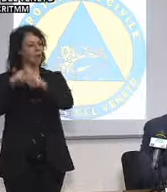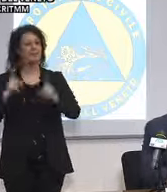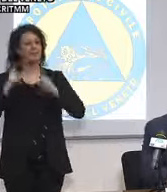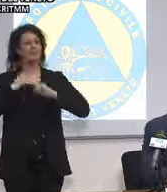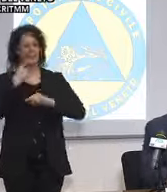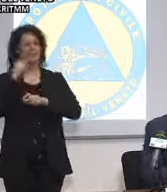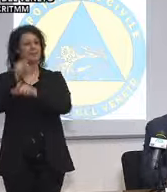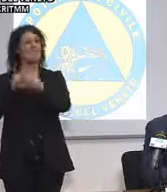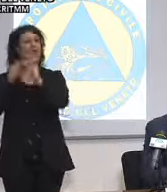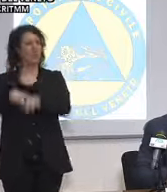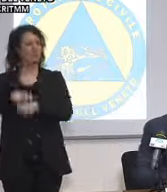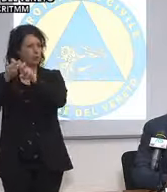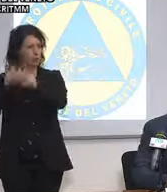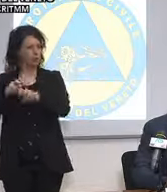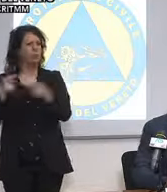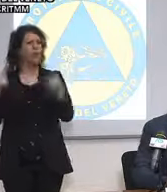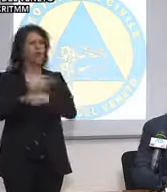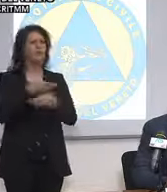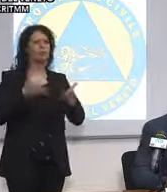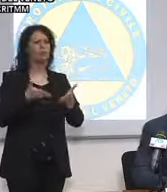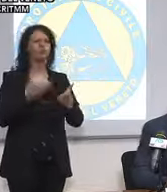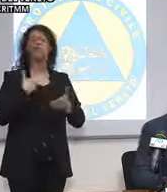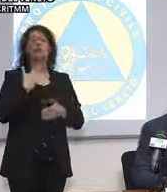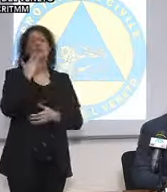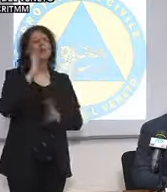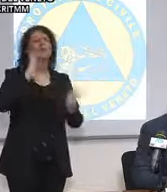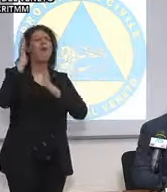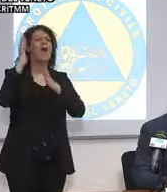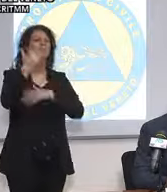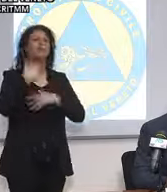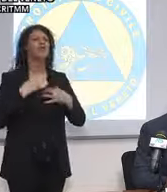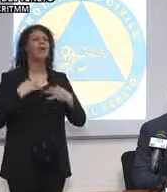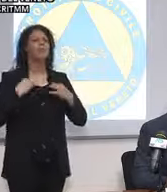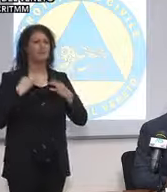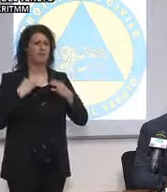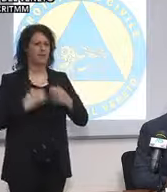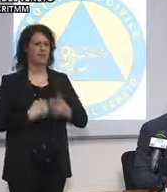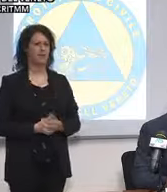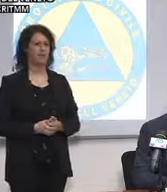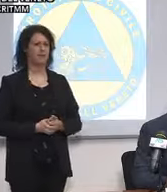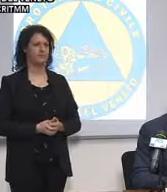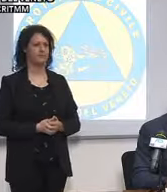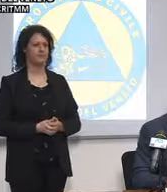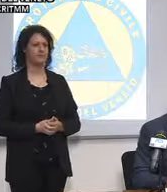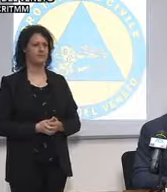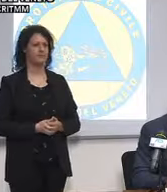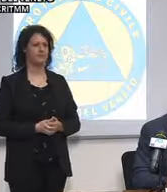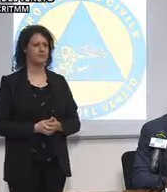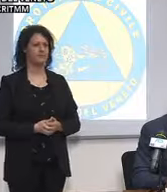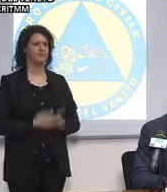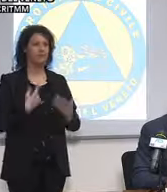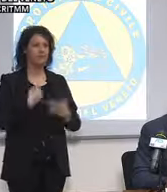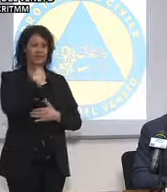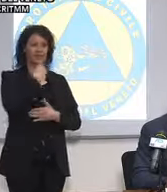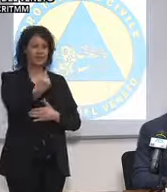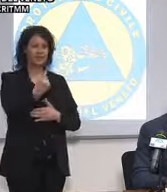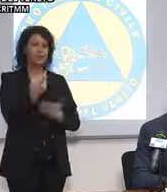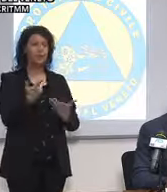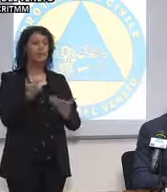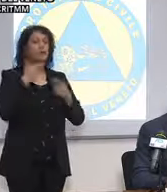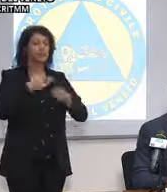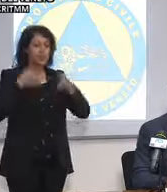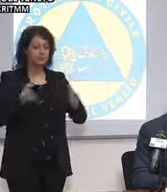tempo di distrarmi con altre menate, che non mi interessano peraltro. Quindi prendete quello che vi dico, semplicemente perché va detto